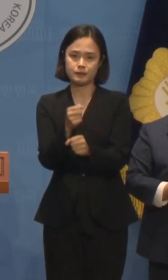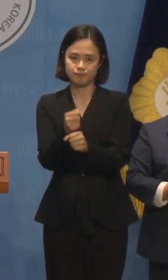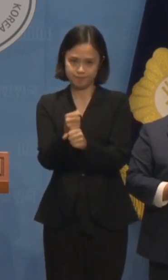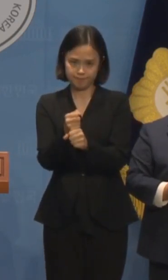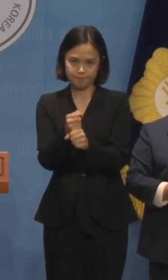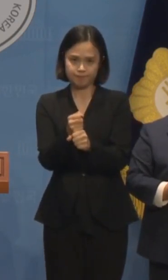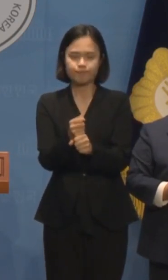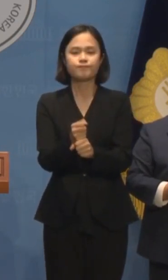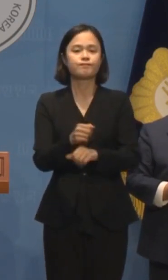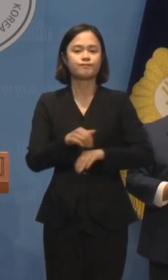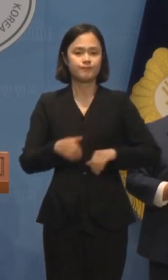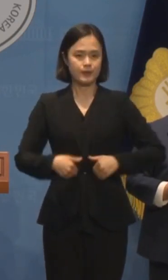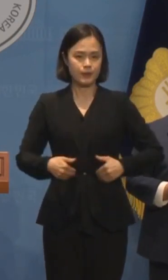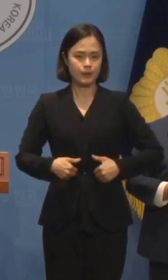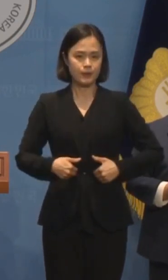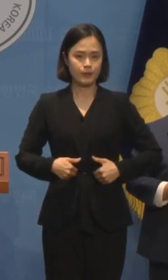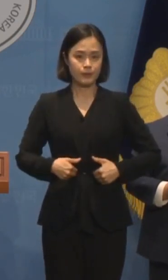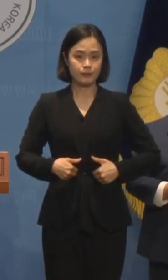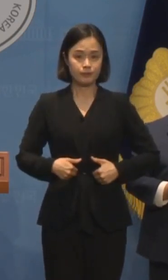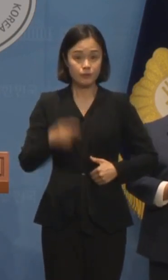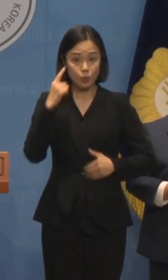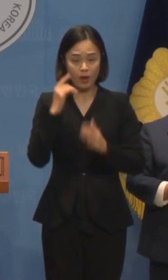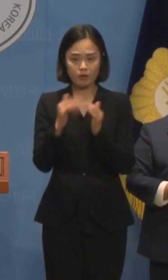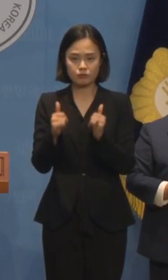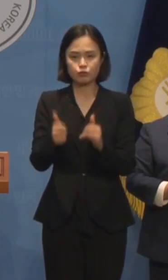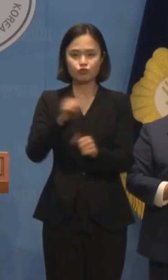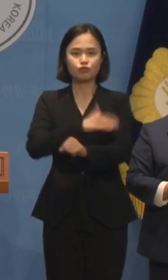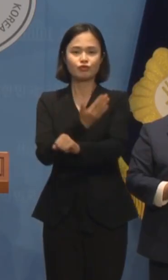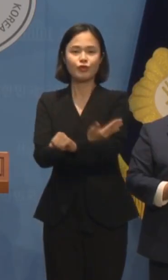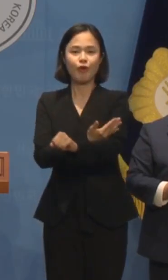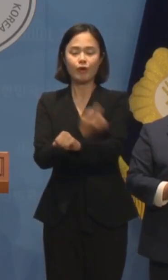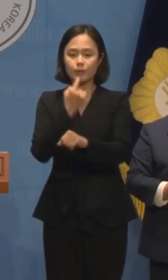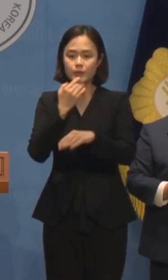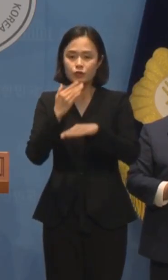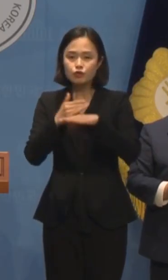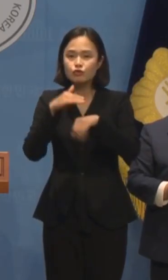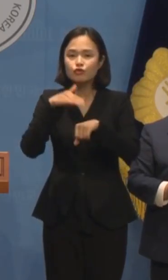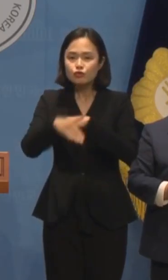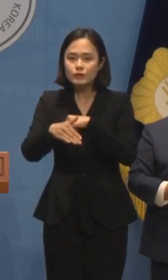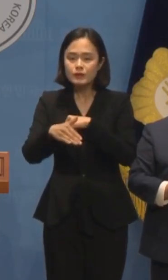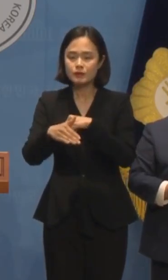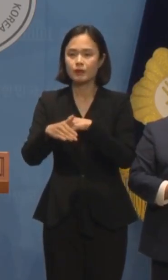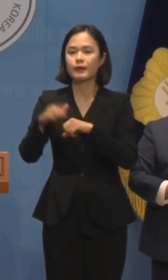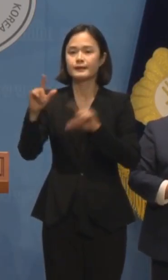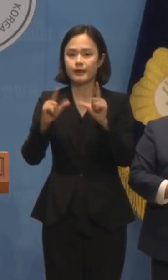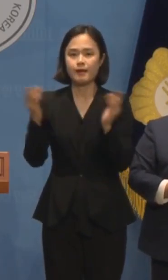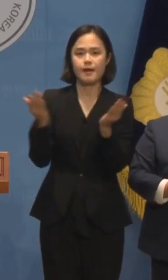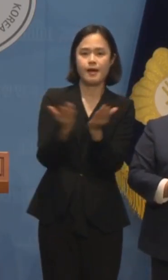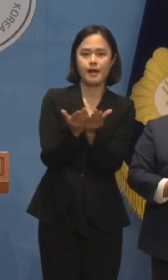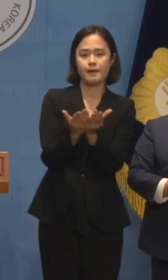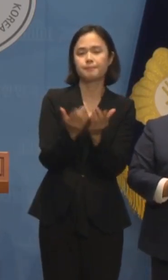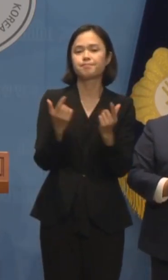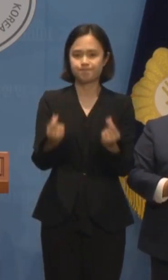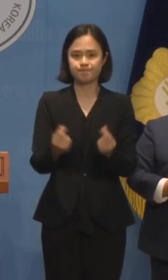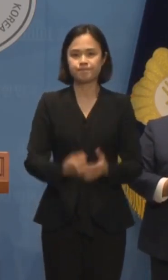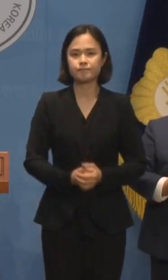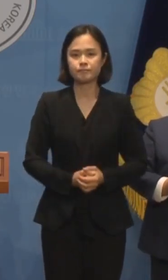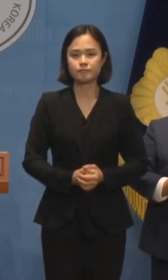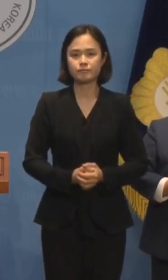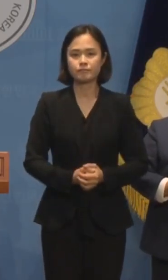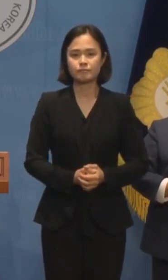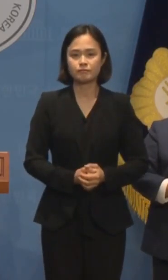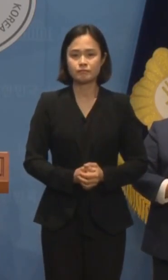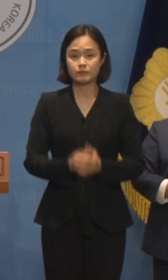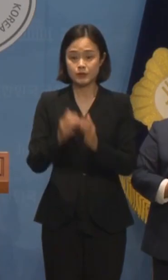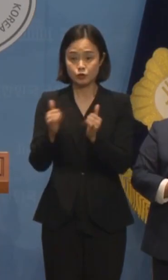수 있어야 국민주권 시대의 진정한 민주주의라고 할 수 있을 것입니다. 국민투표를 통한 독재정권 조기